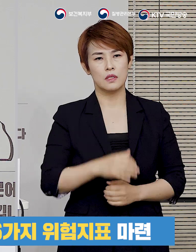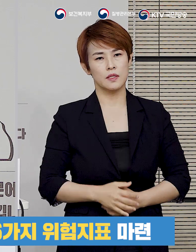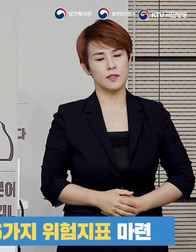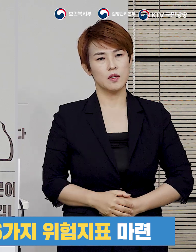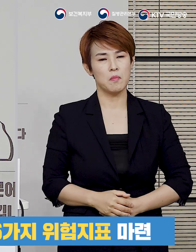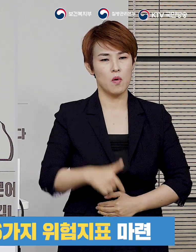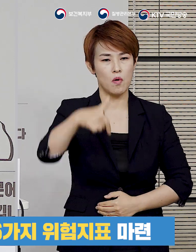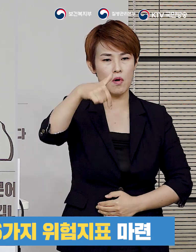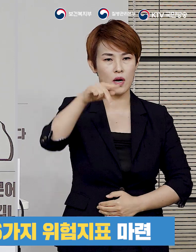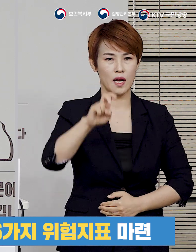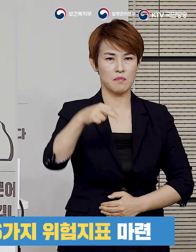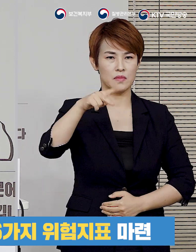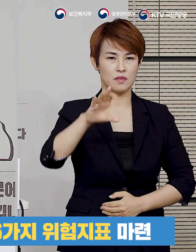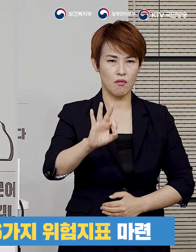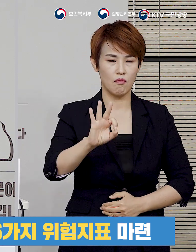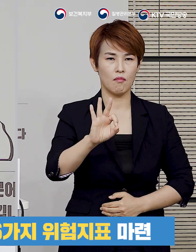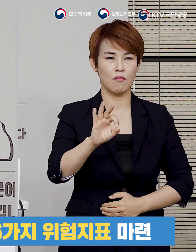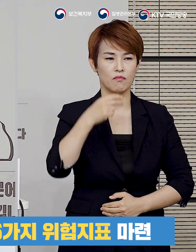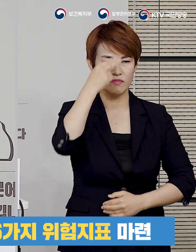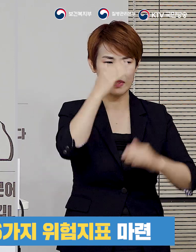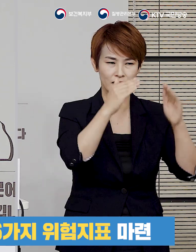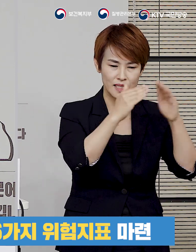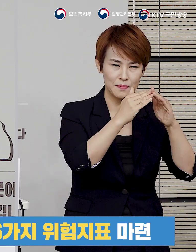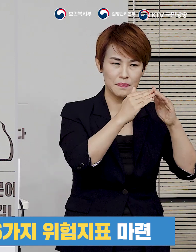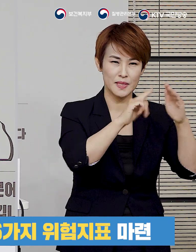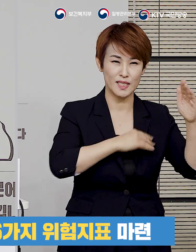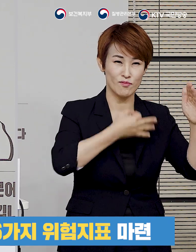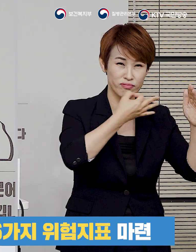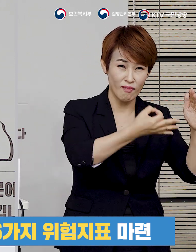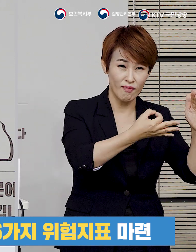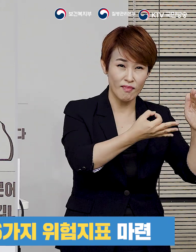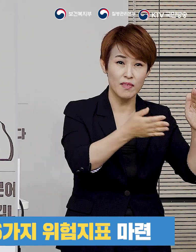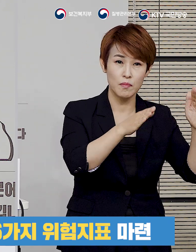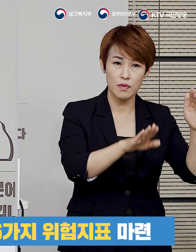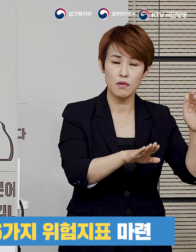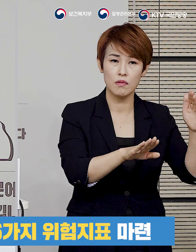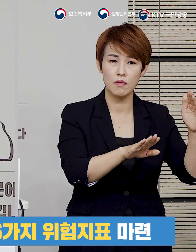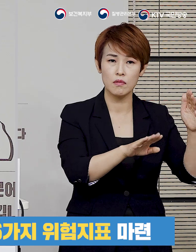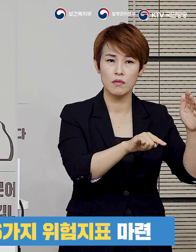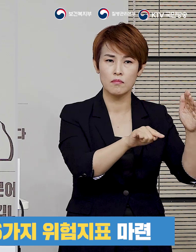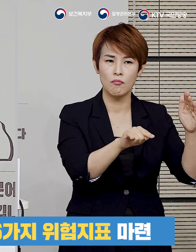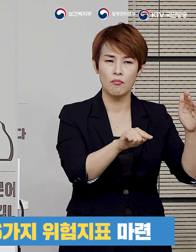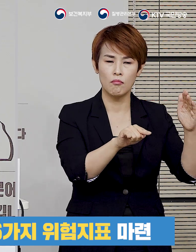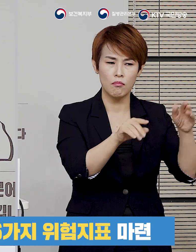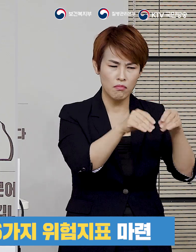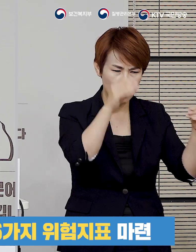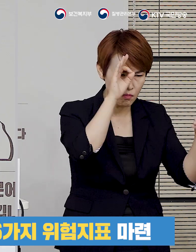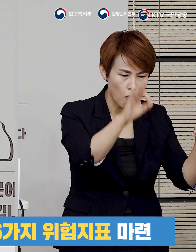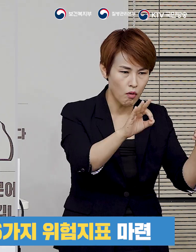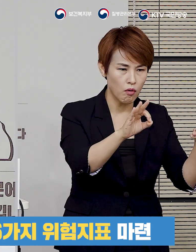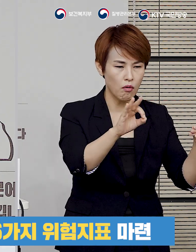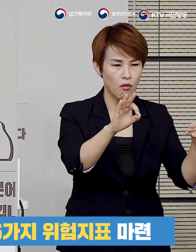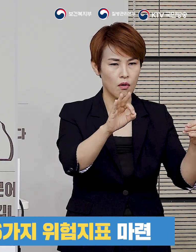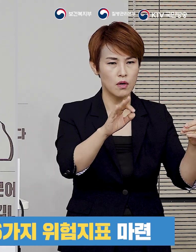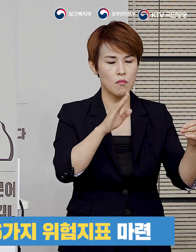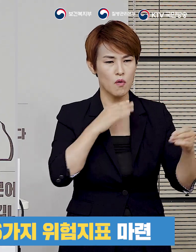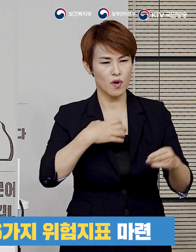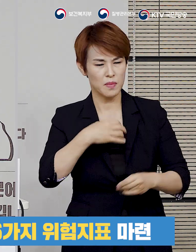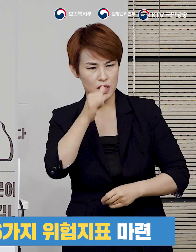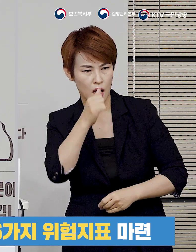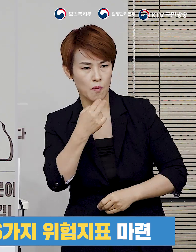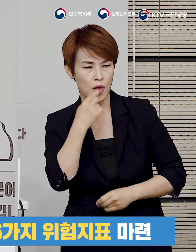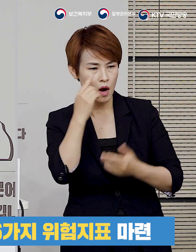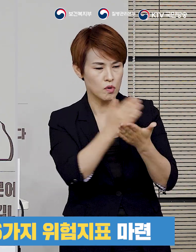가지 감성포차나 뭐 이렇게 좀 부르고 있지만 이러한 것들이 이 사실은 좀 분류하기가